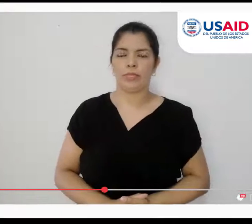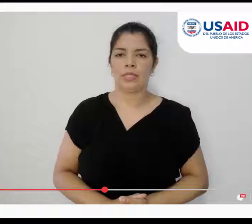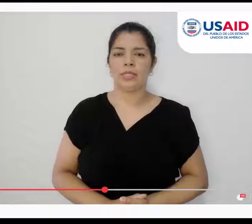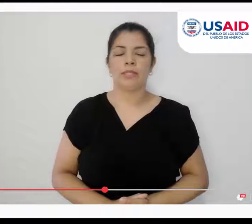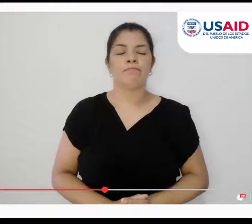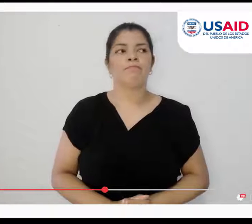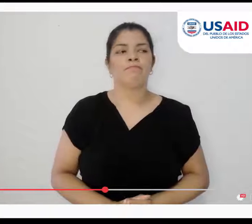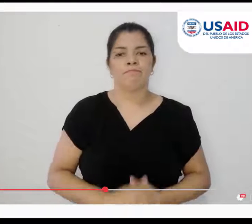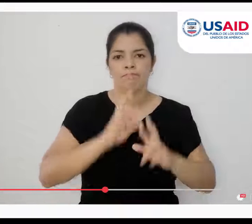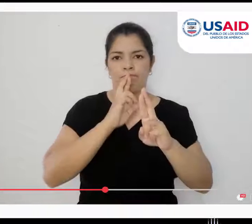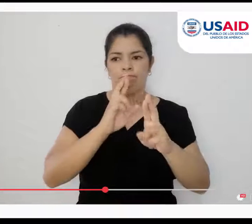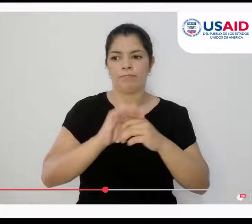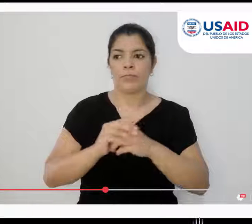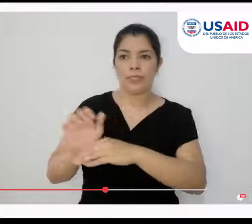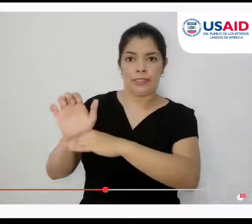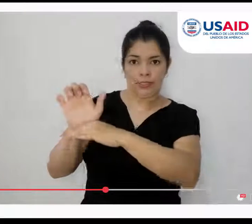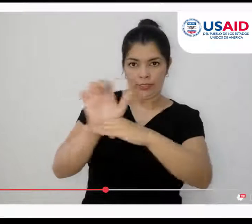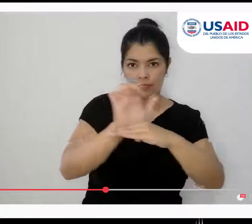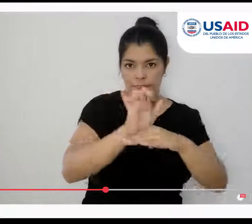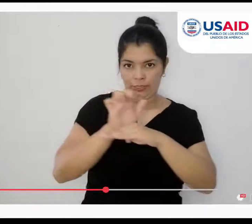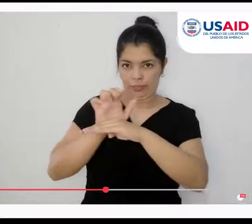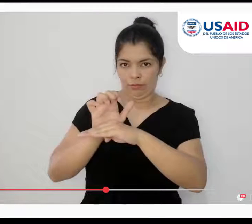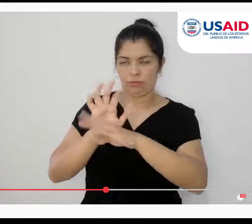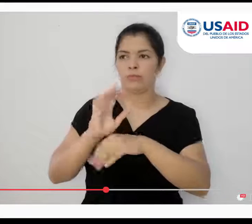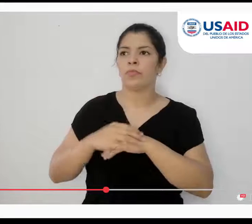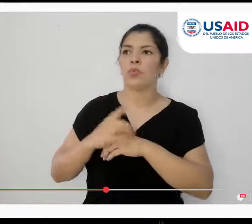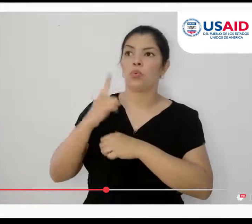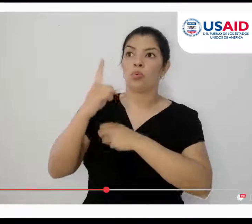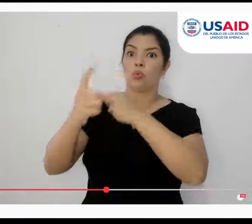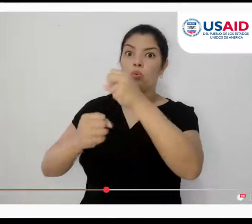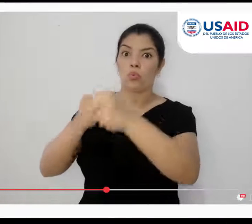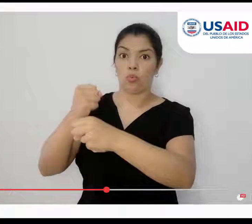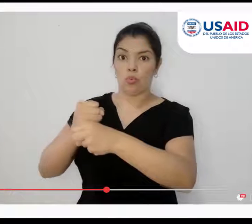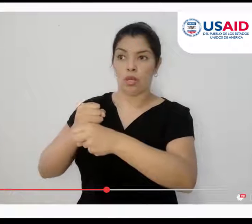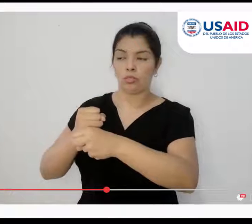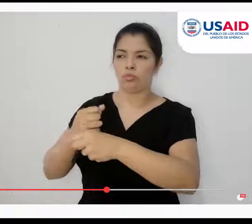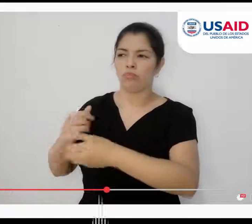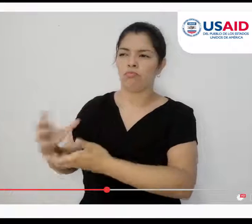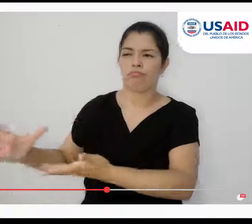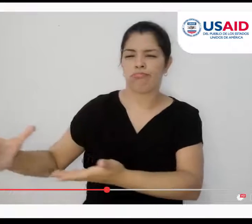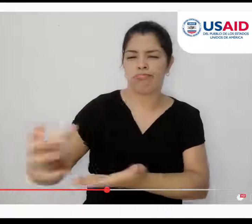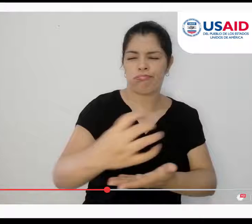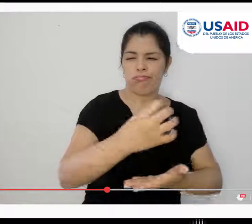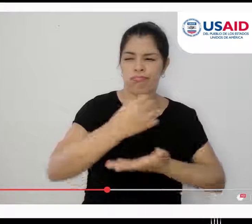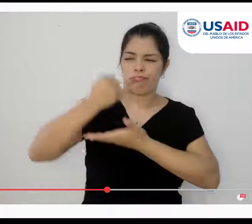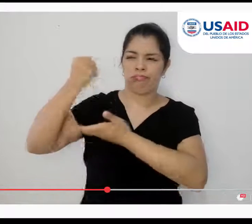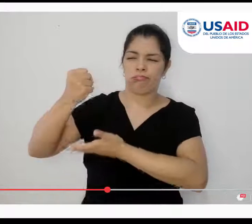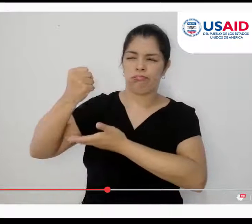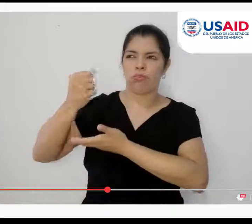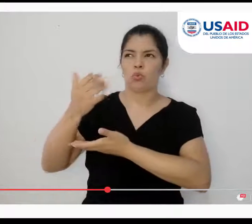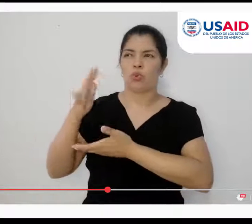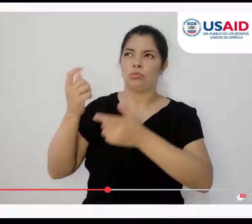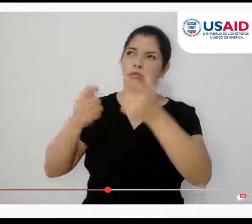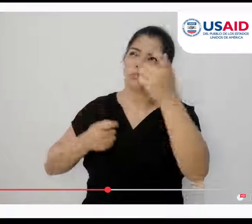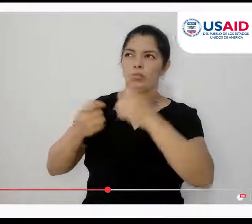uno, hacen unos cálculos de cuántos ingresos van a tener. Y con esos ingresos